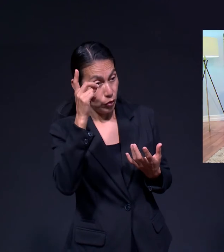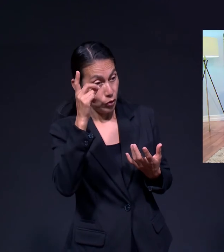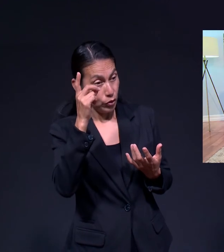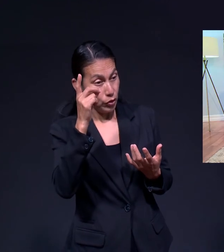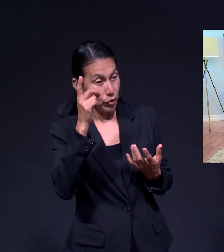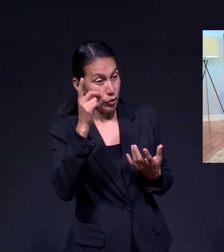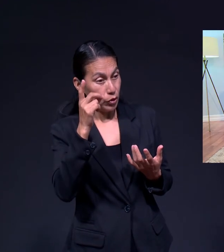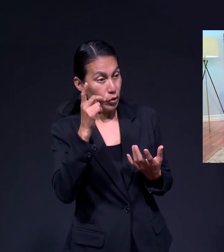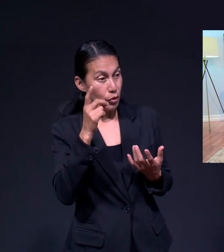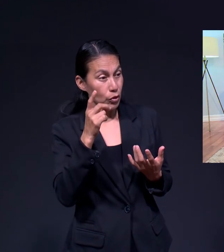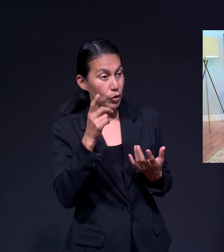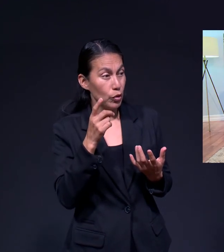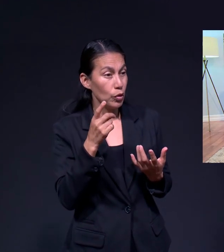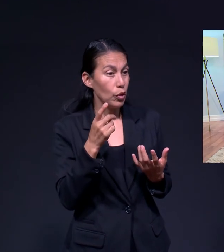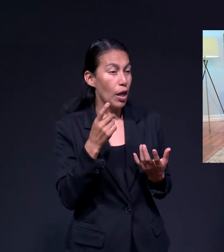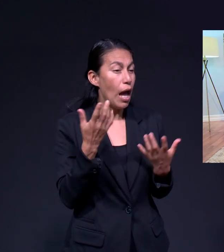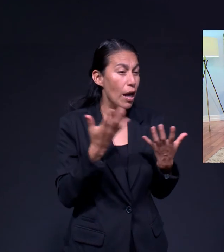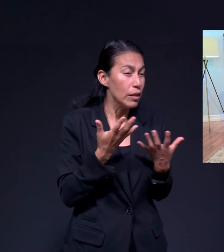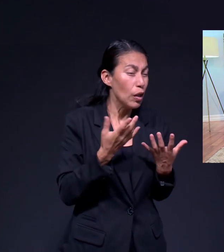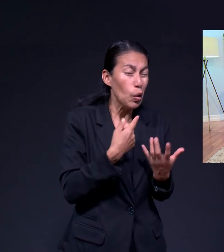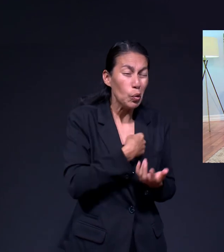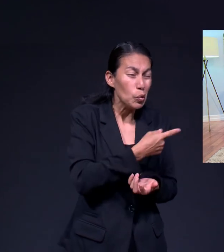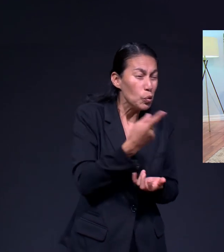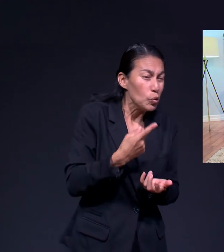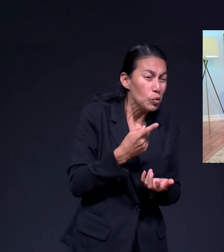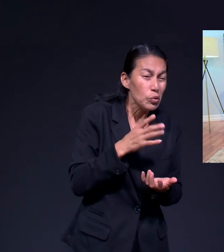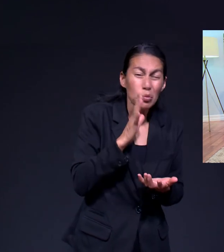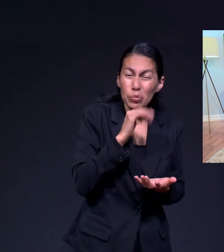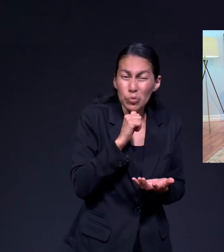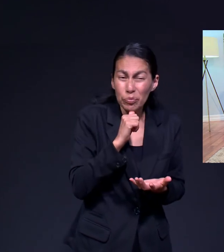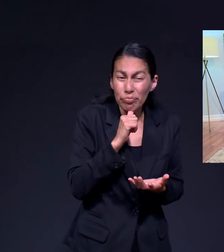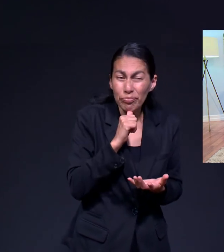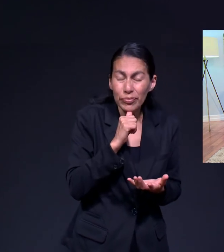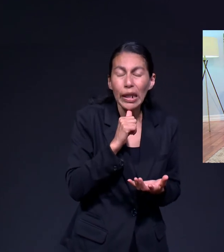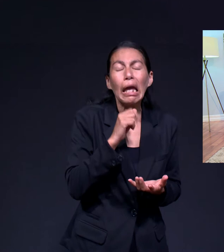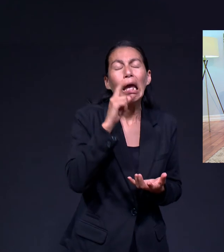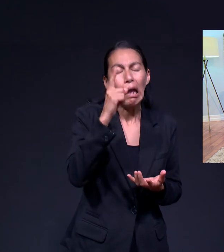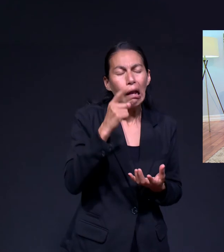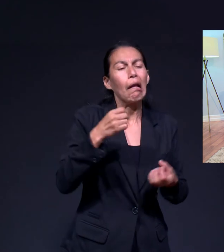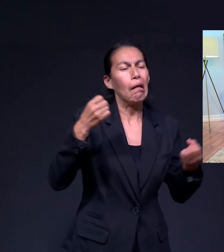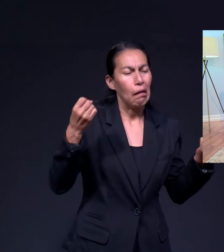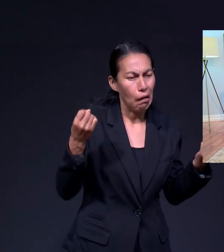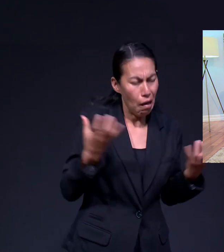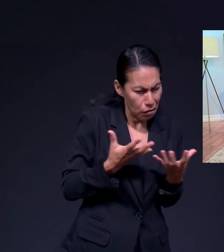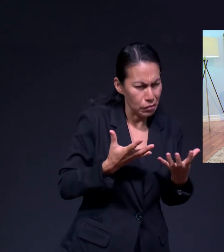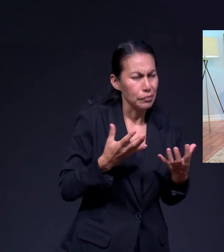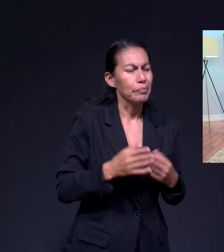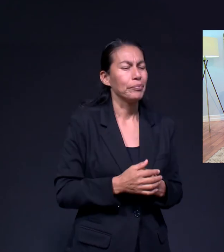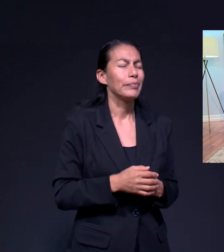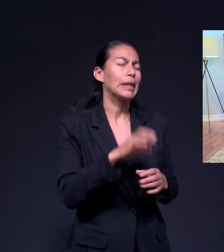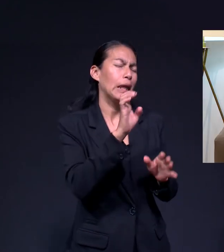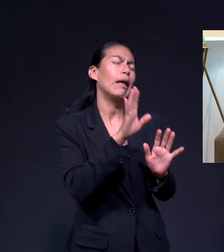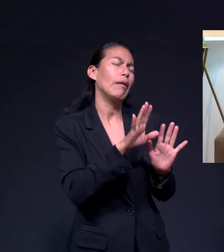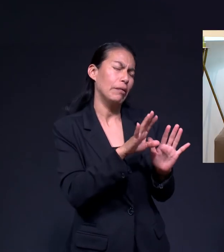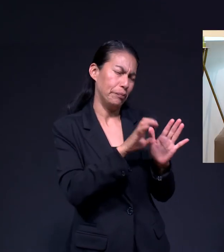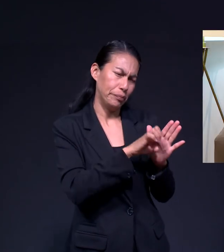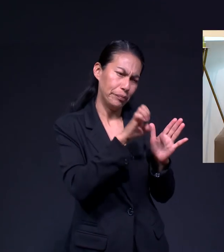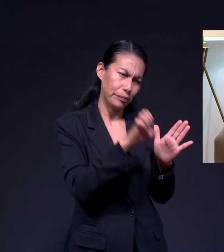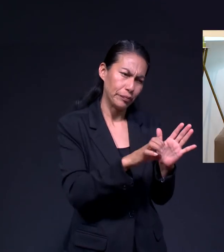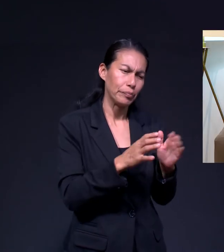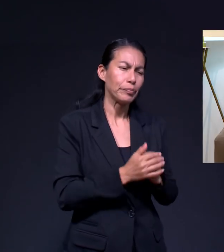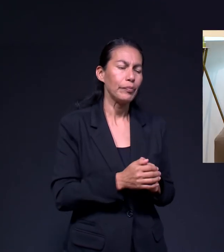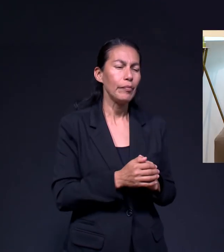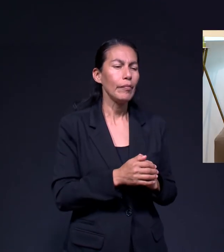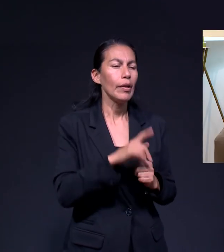hacerla y dios se encarga de hacer el resto que uno no puede realizar vamos a poner